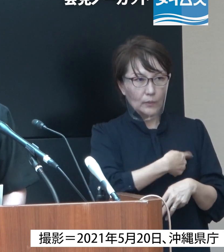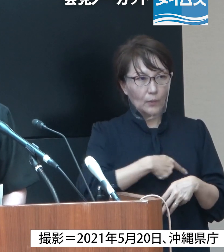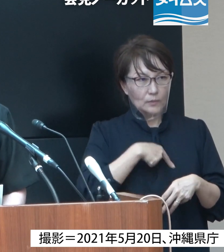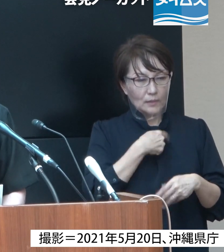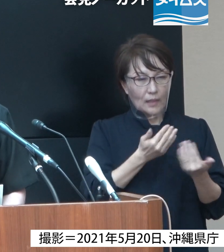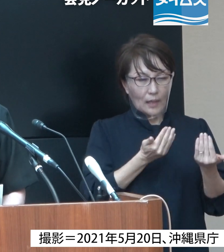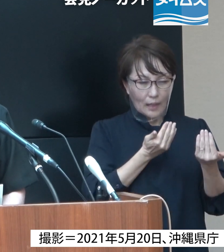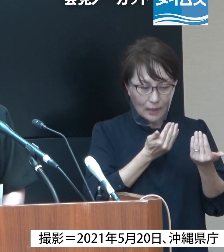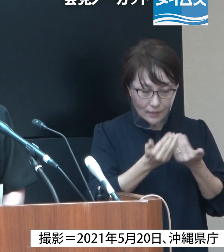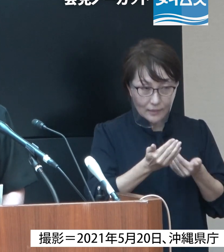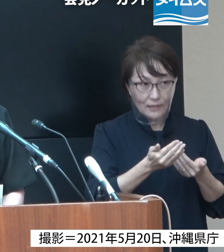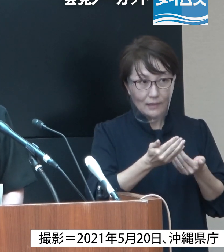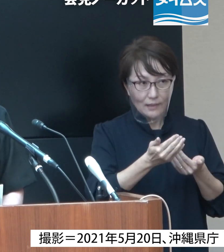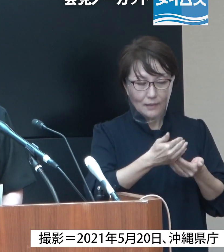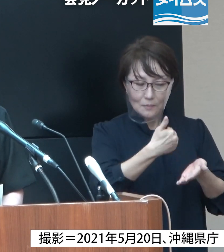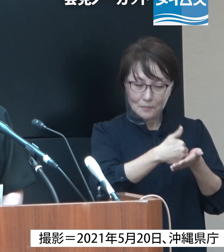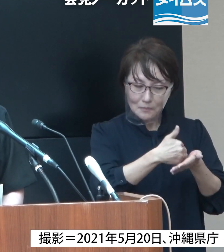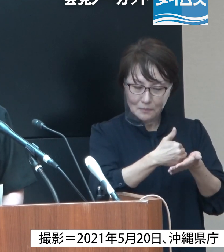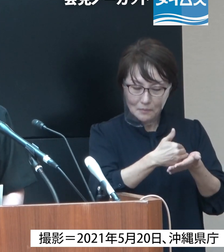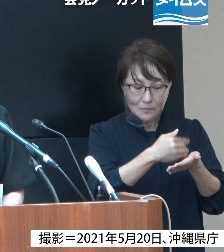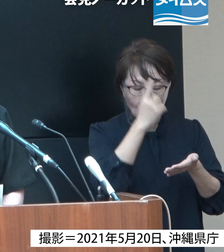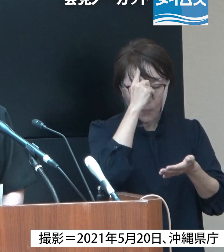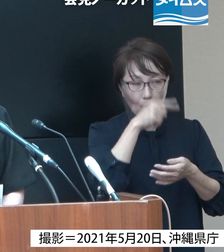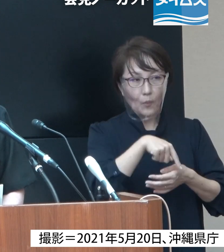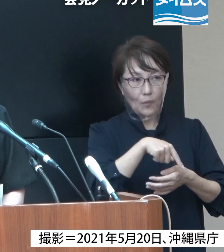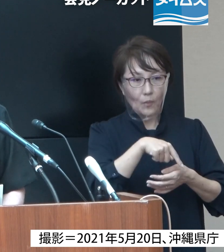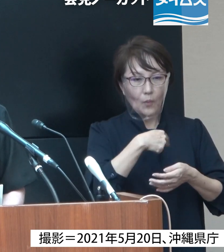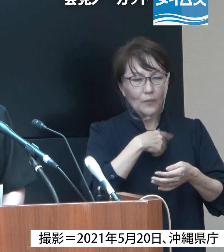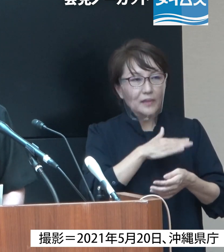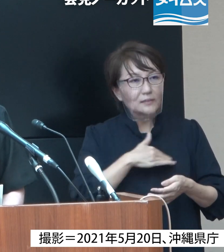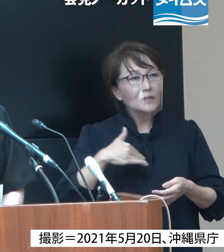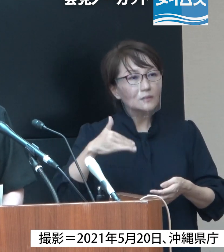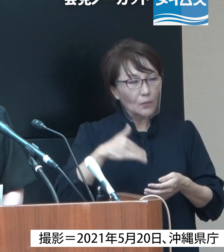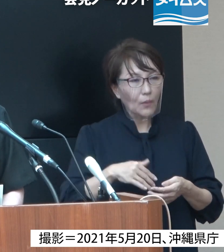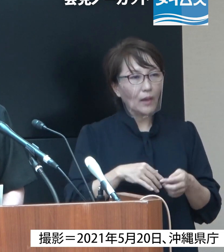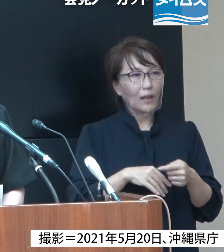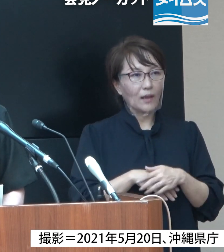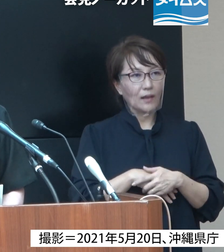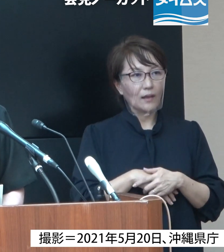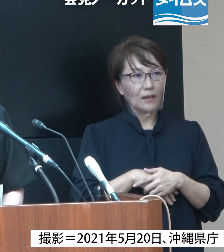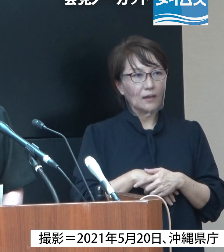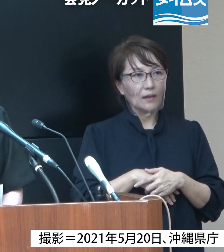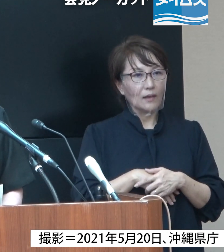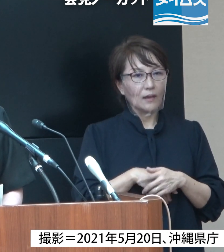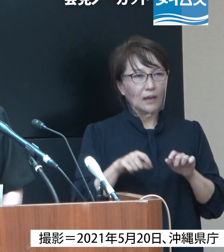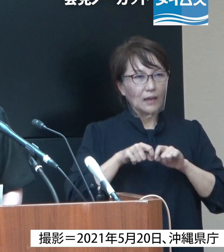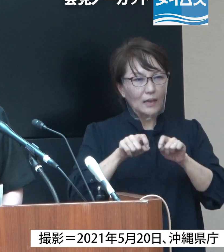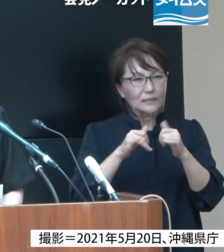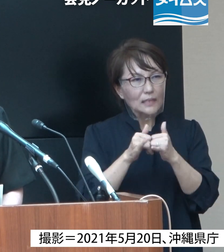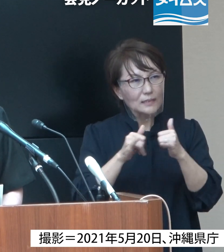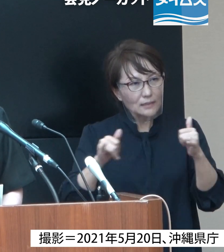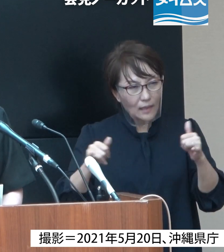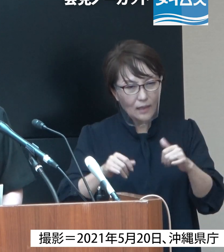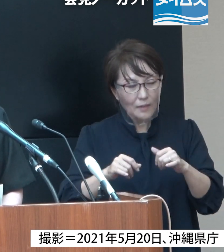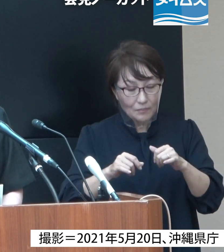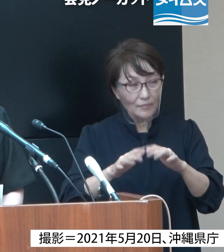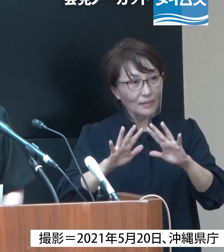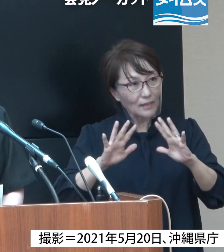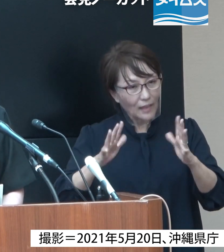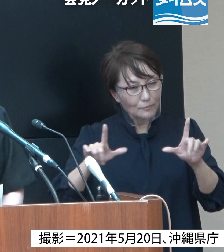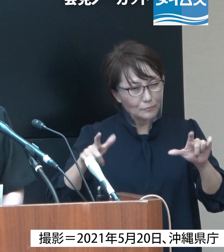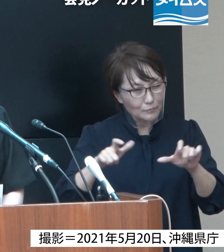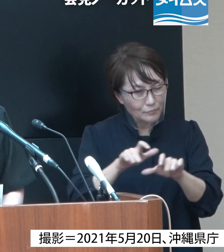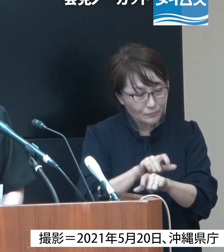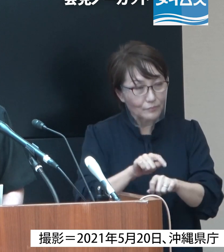直にお話しなさったということだと思います。我々はやはり一人も、感染者を出さないように懸命に取り組んでい